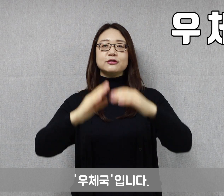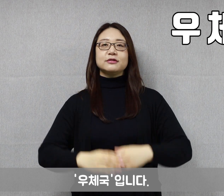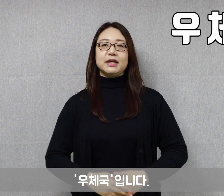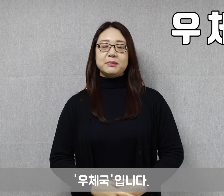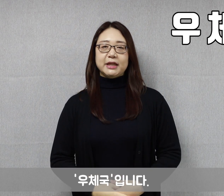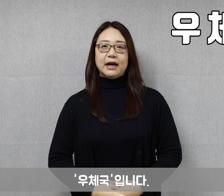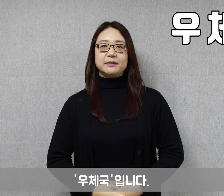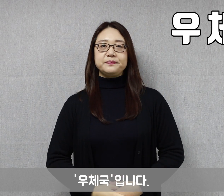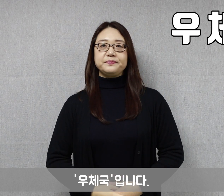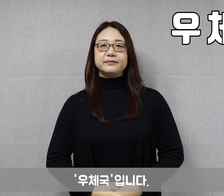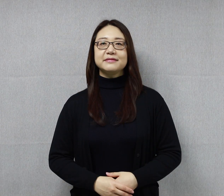우체국입니다.